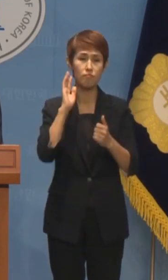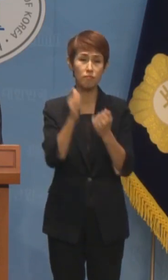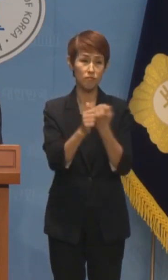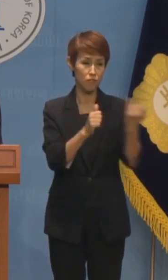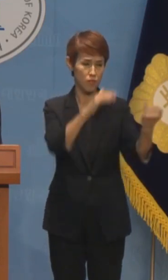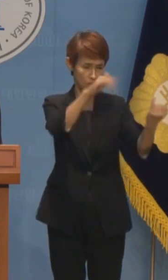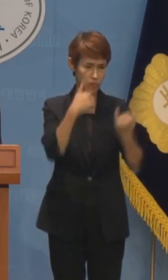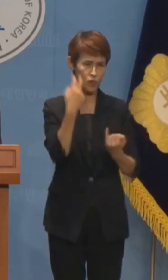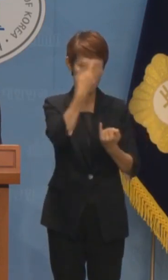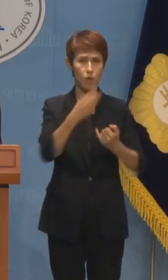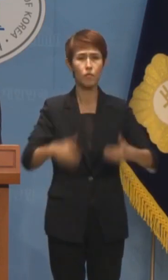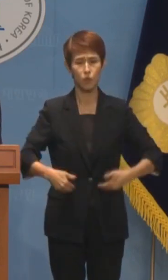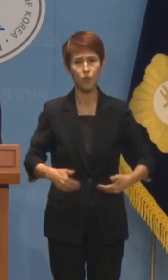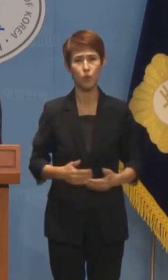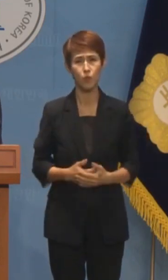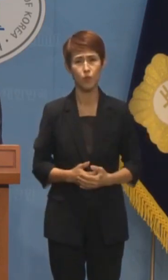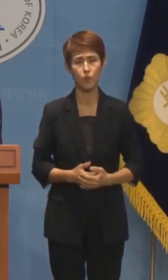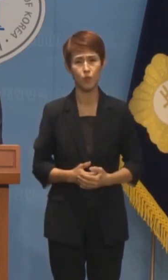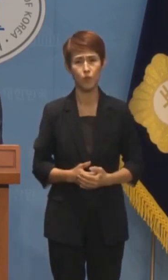소환 조사해야 합니다.